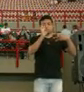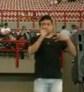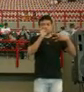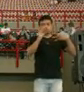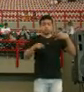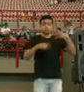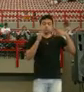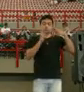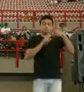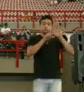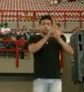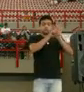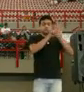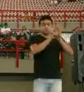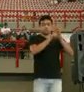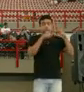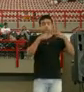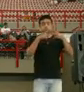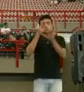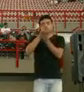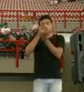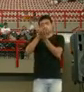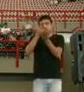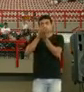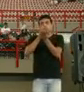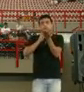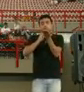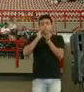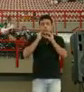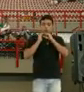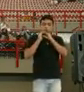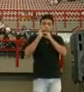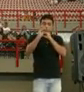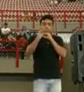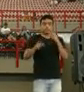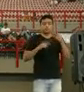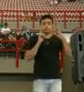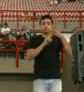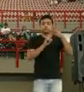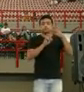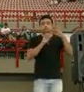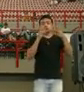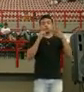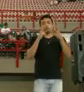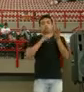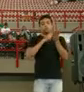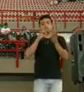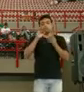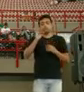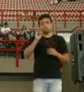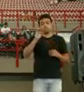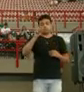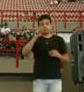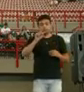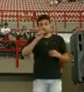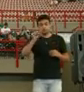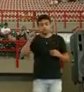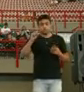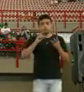sinônimos? Lei das proporções constantes, ou fixas,